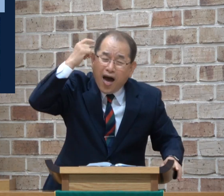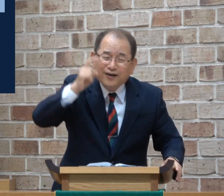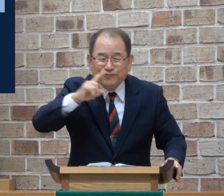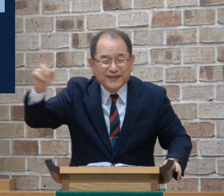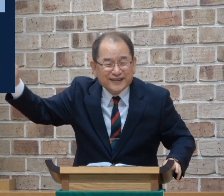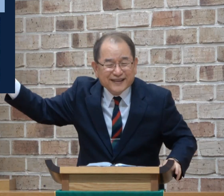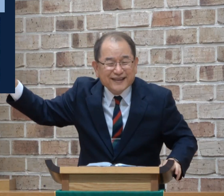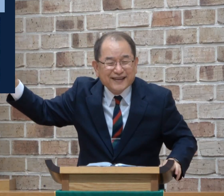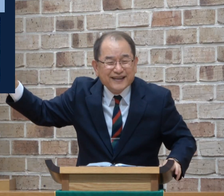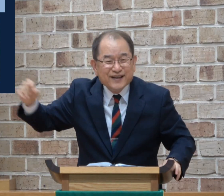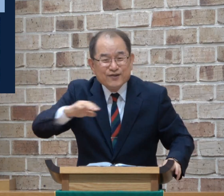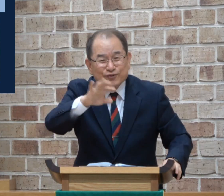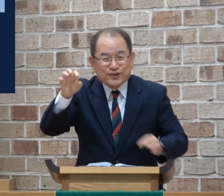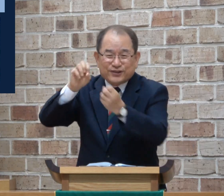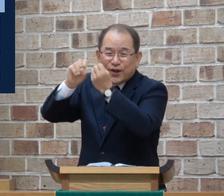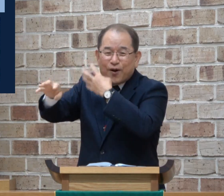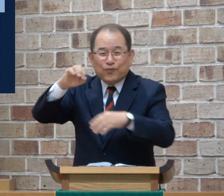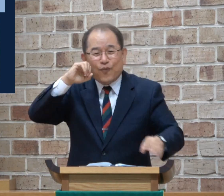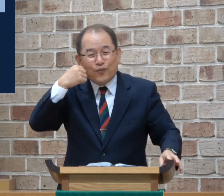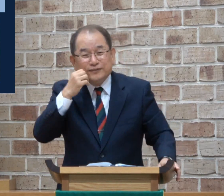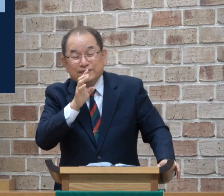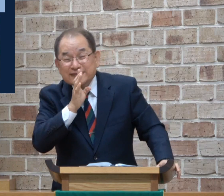왜 자살하는 사람들이 많을까요?